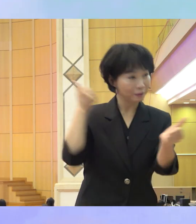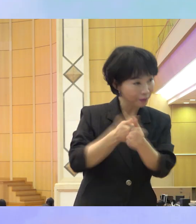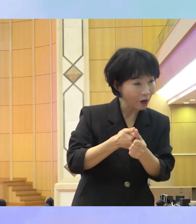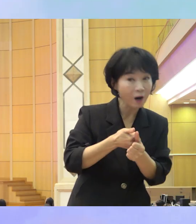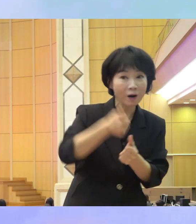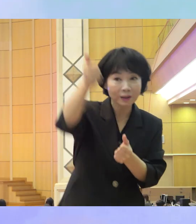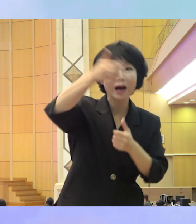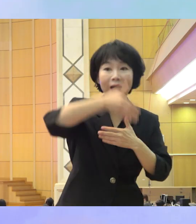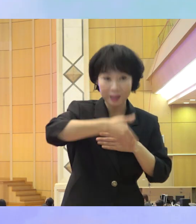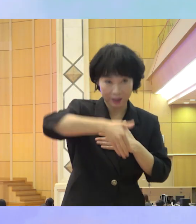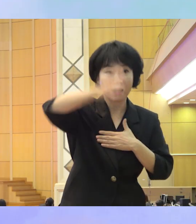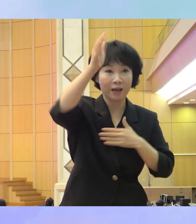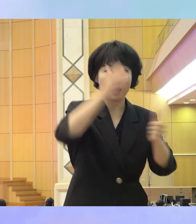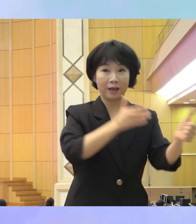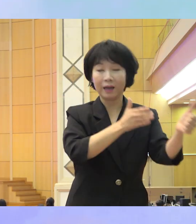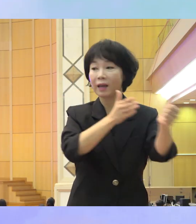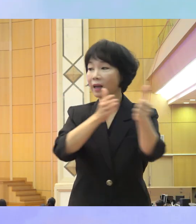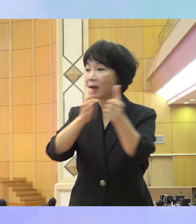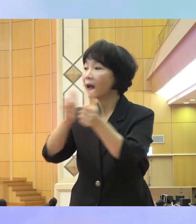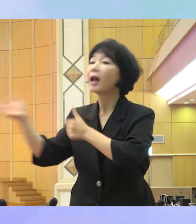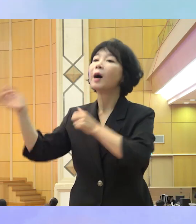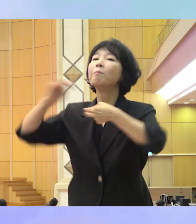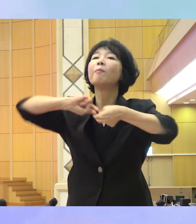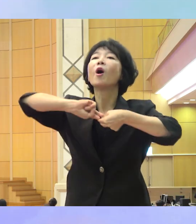날마다 이기며 나가세